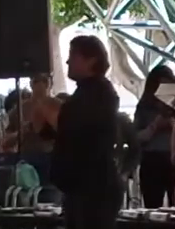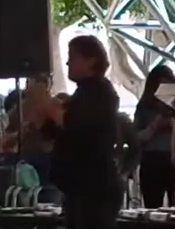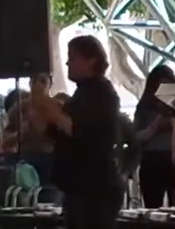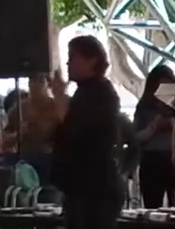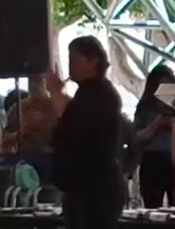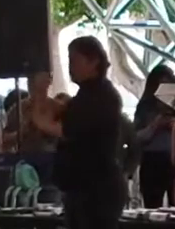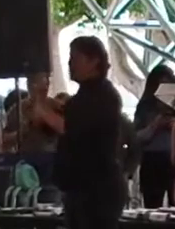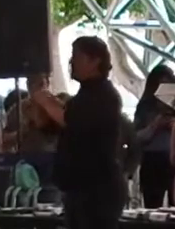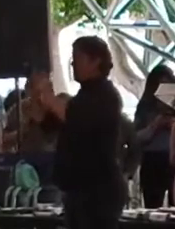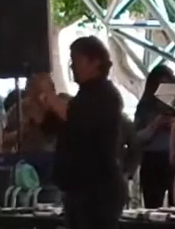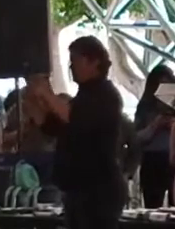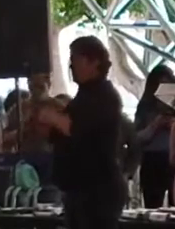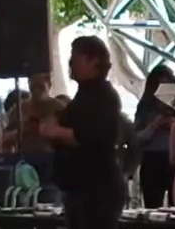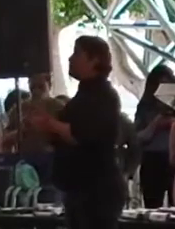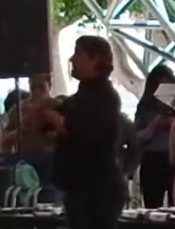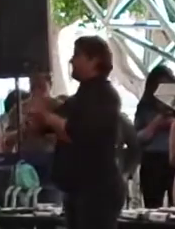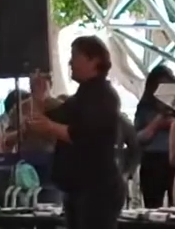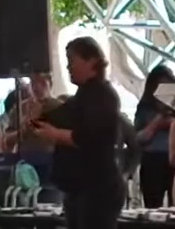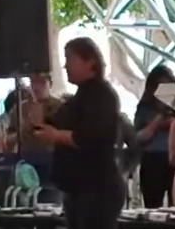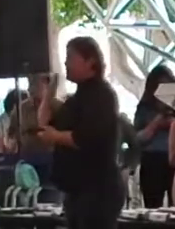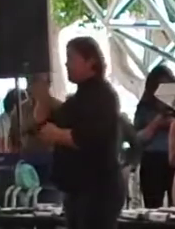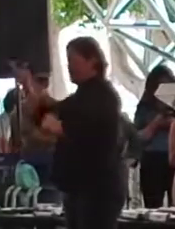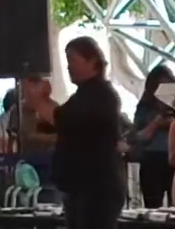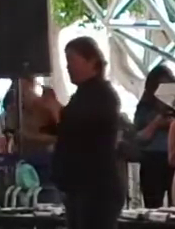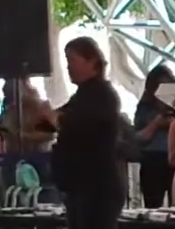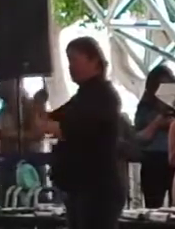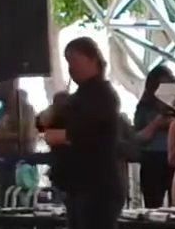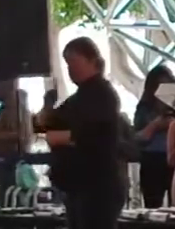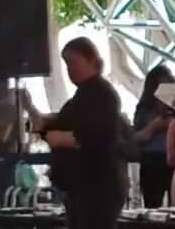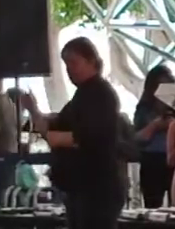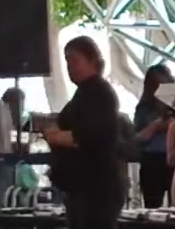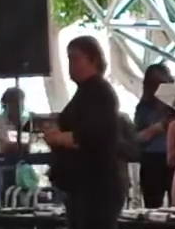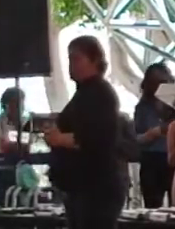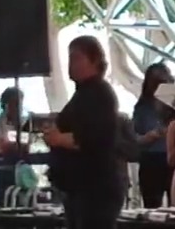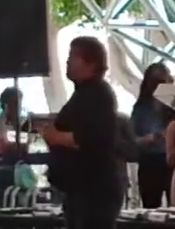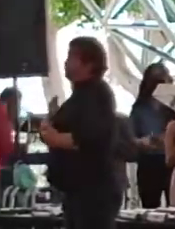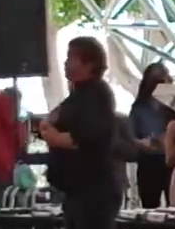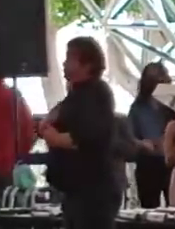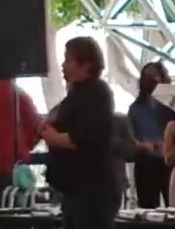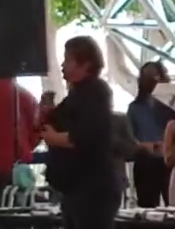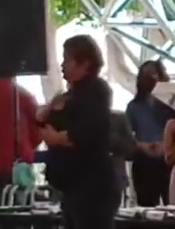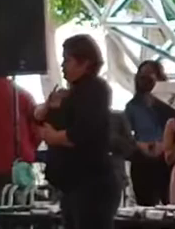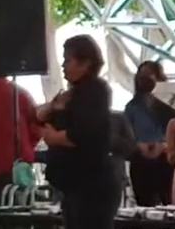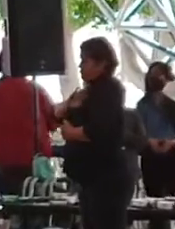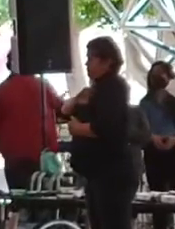para Tlaxcala. Muchas gracias y bienvenidos todos, todos con mucho cariño.